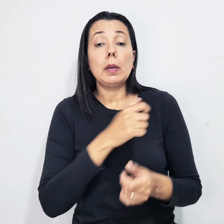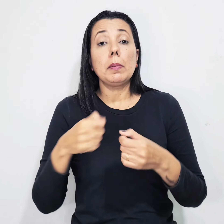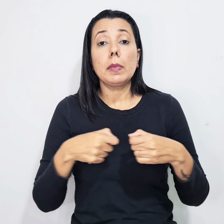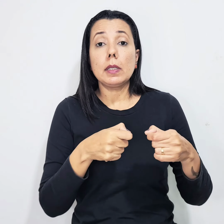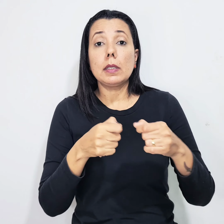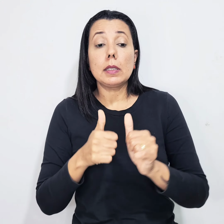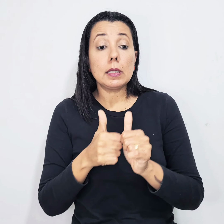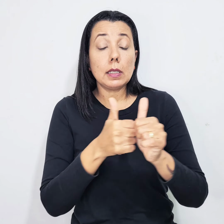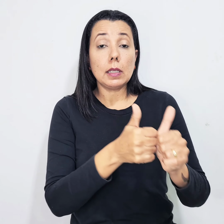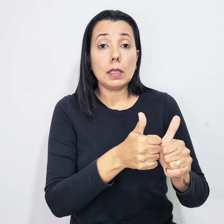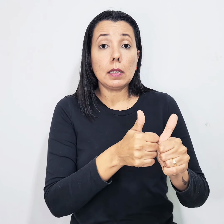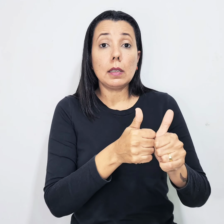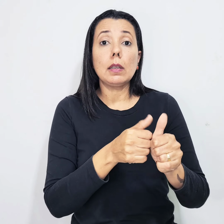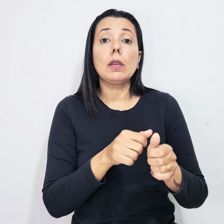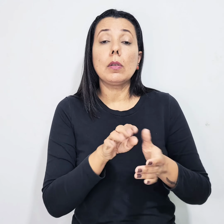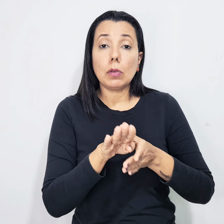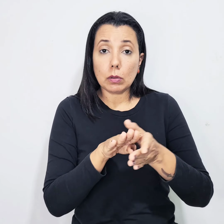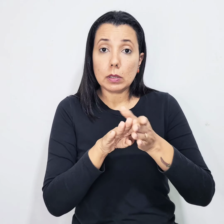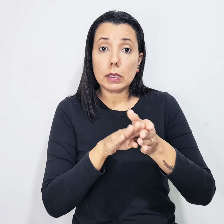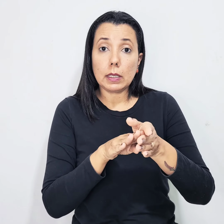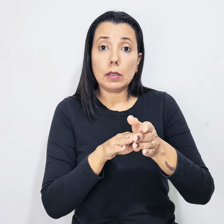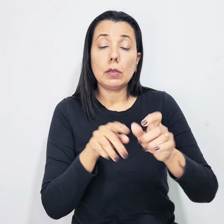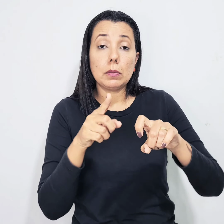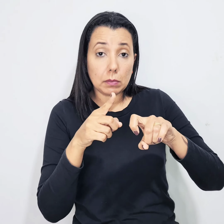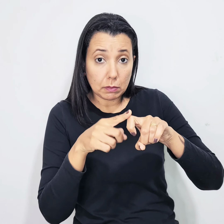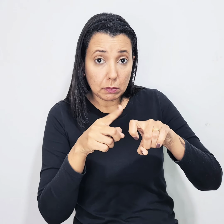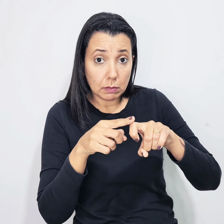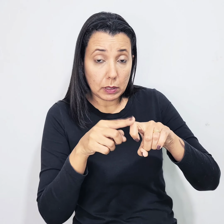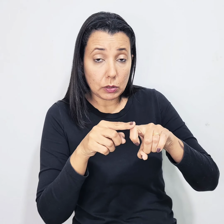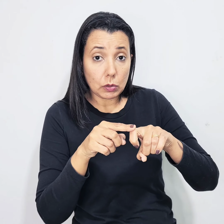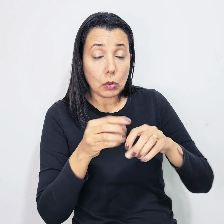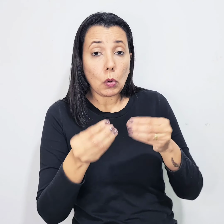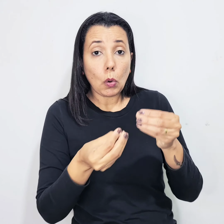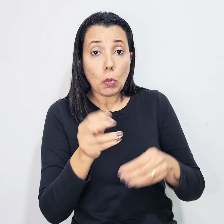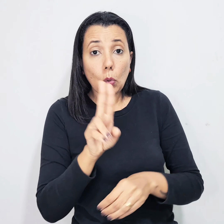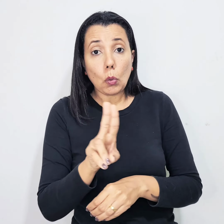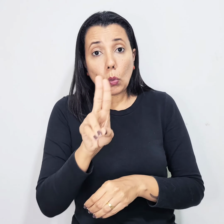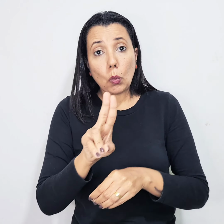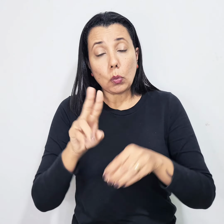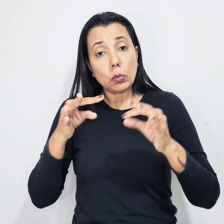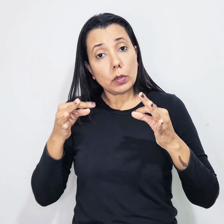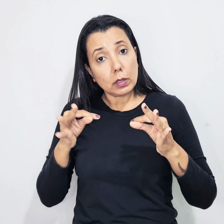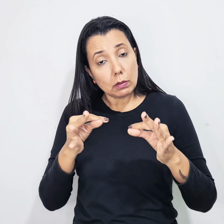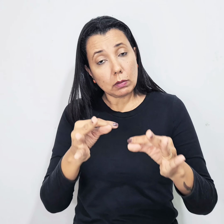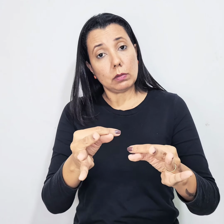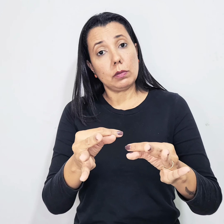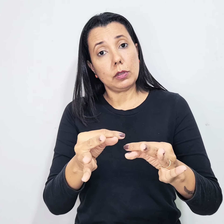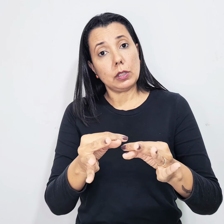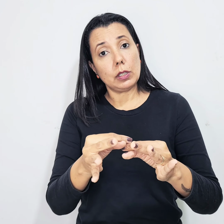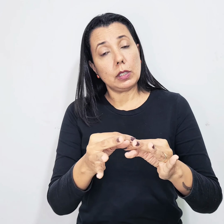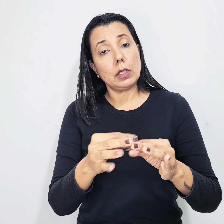seguir orientações pediátricas quanto ao uso de tecnologias de informação